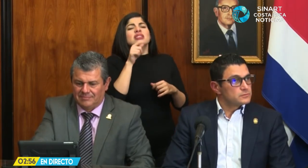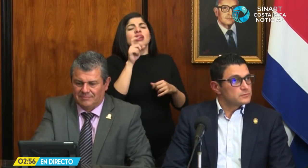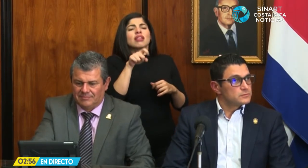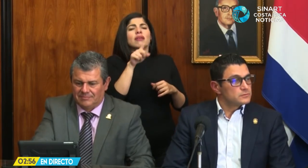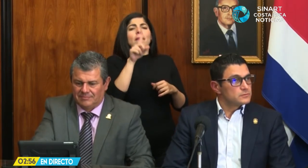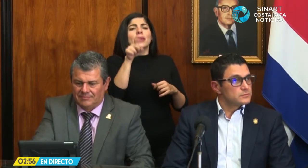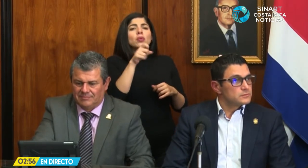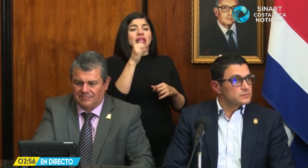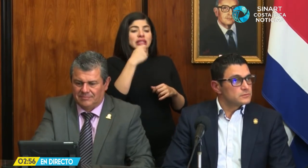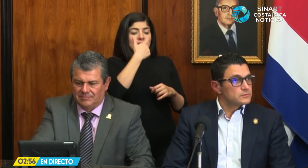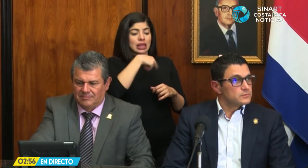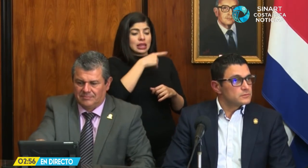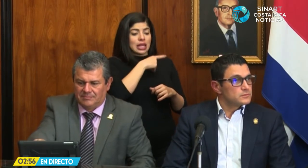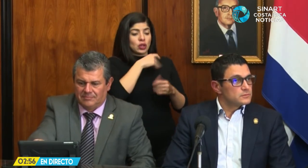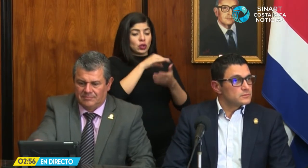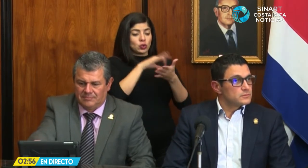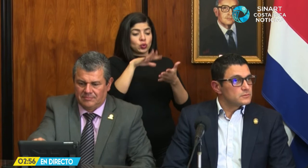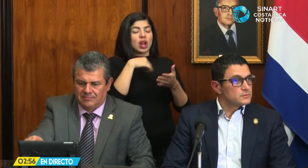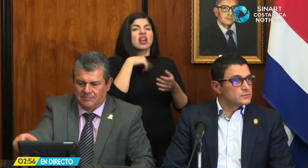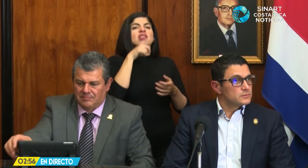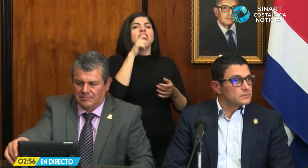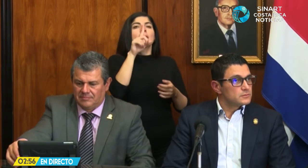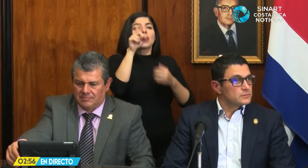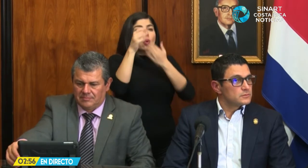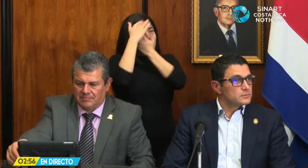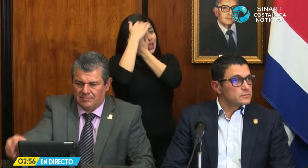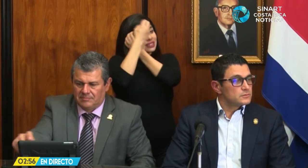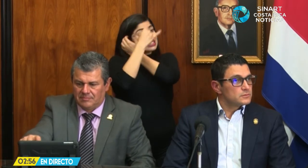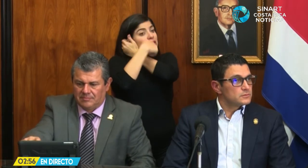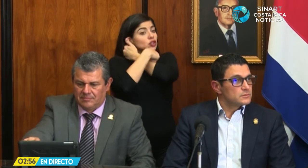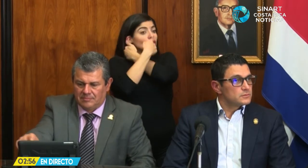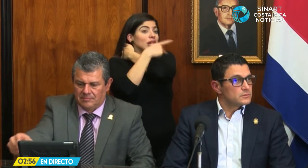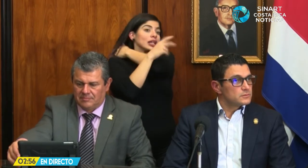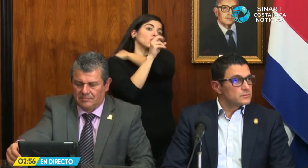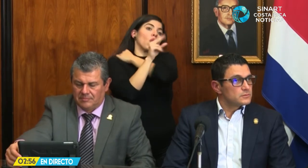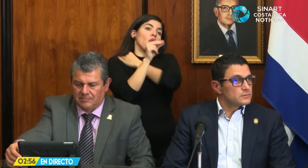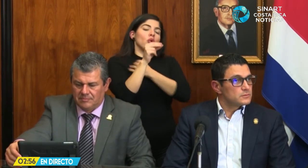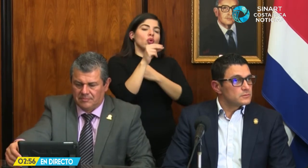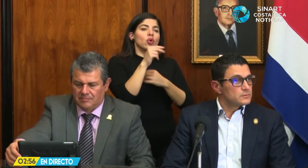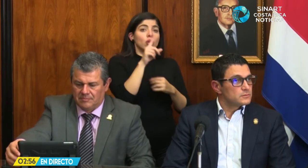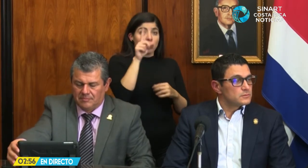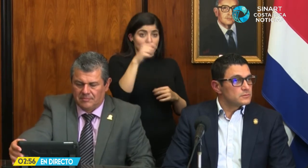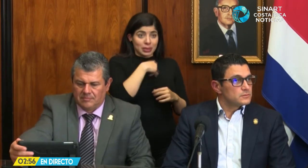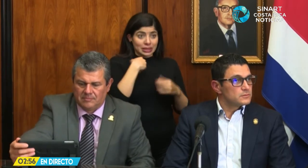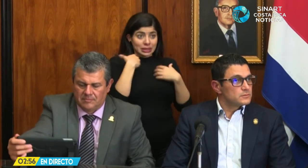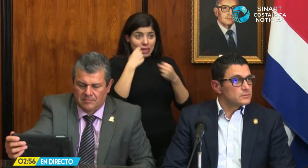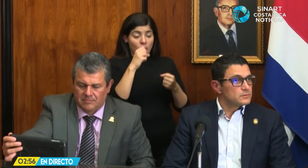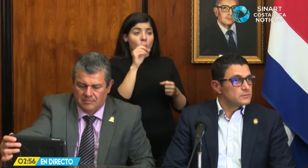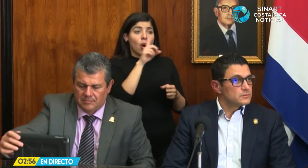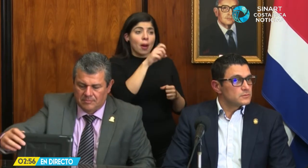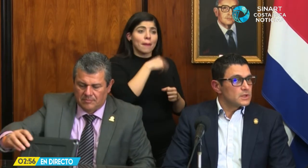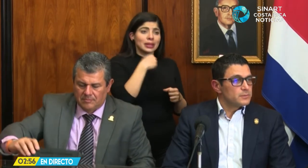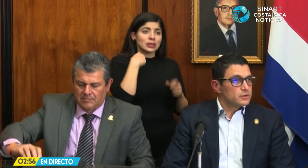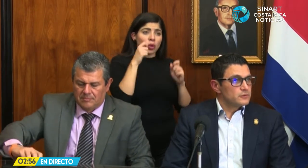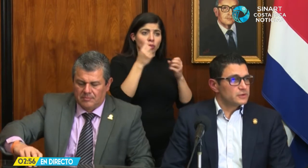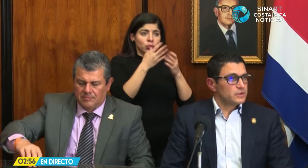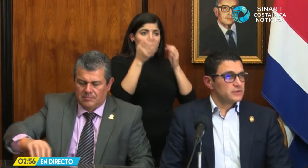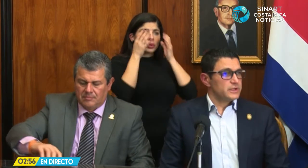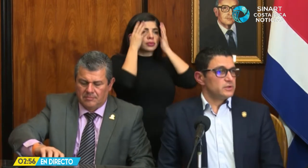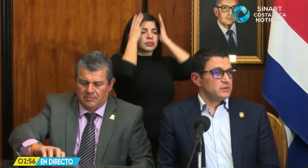consultar los directores o los centros educativos para saber si tienen factores de riesgo? ¿Es propiamente el Ministerio de Salud o pueden buscar a alguien en el Ministerio de Educación Pública?